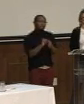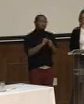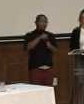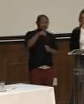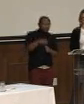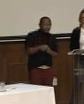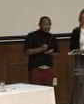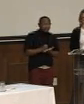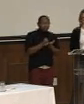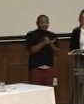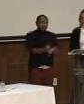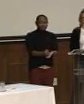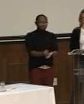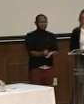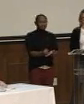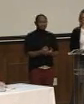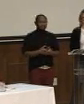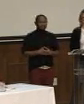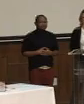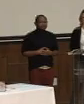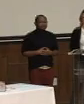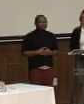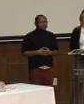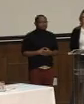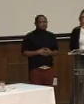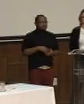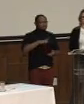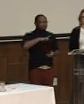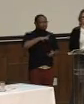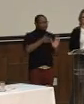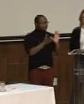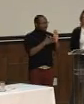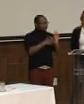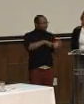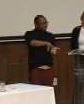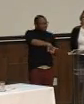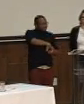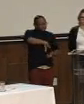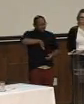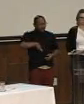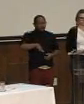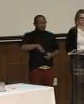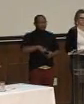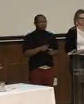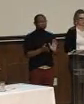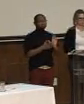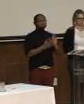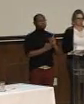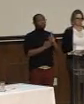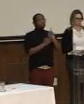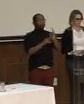servidores e para os nossos alunos. Nós temos várias propostas e uma delas é a de